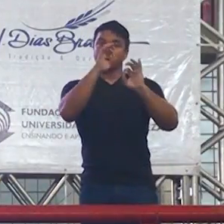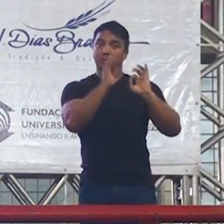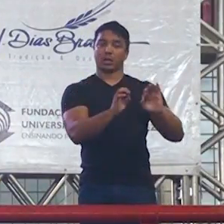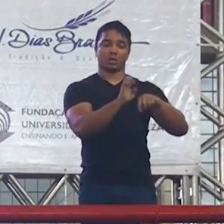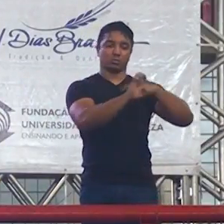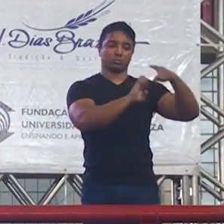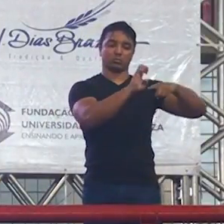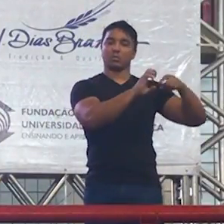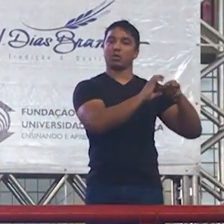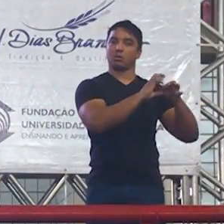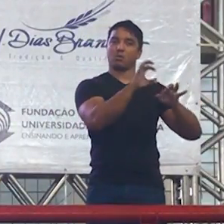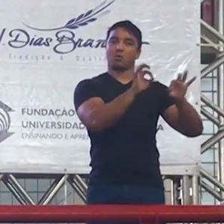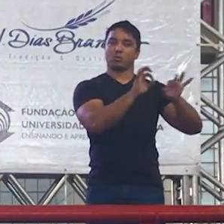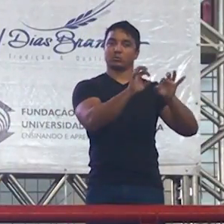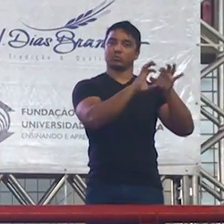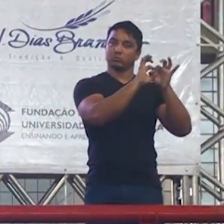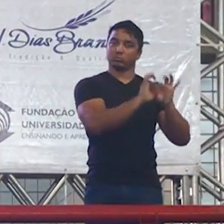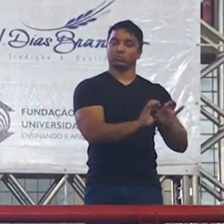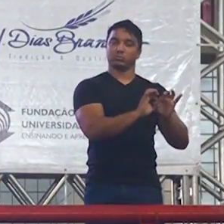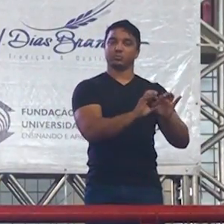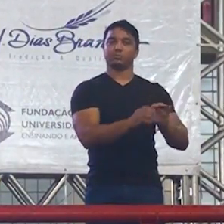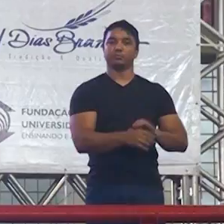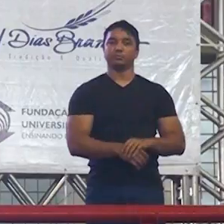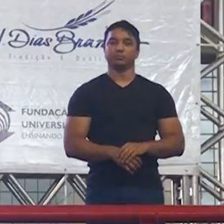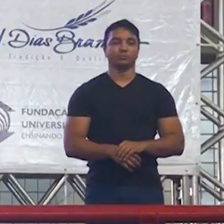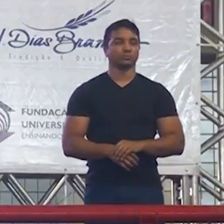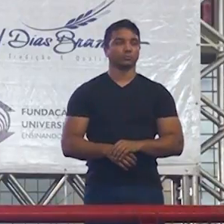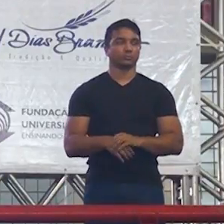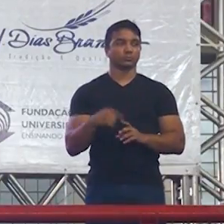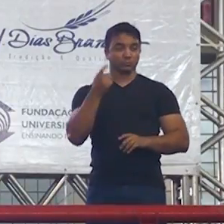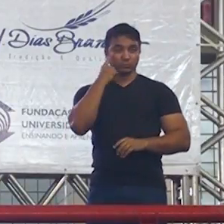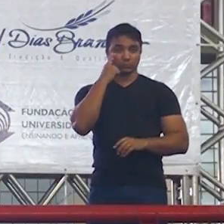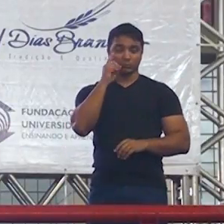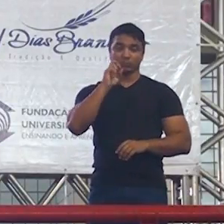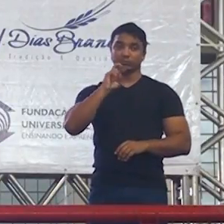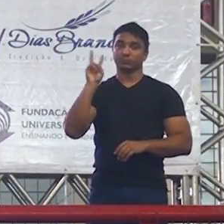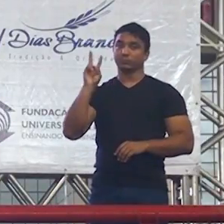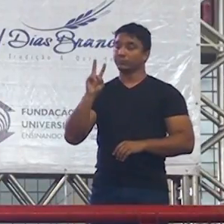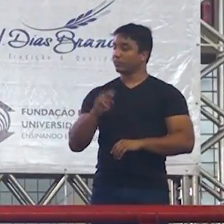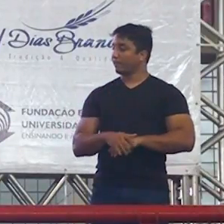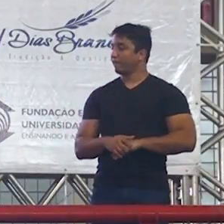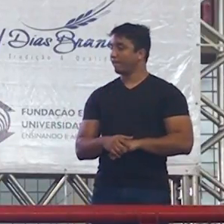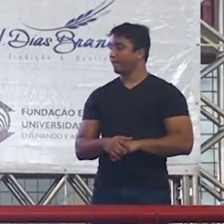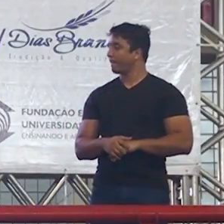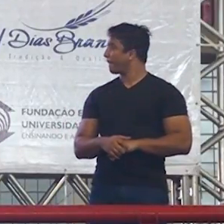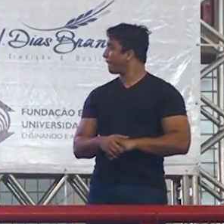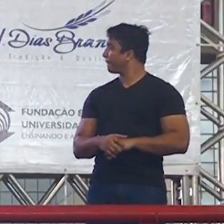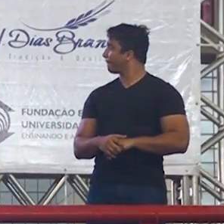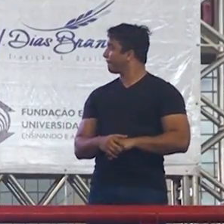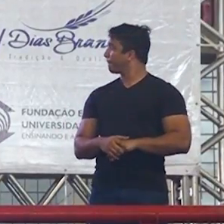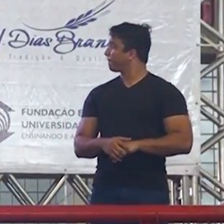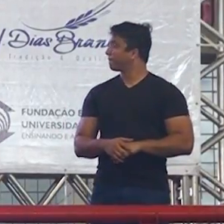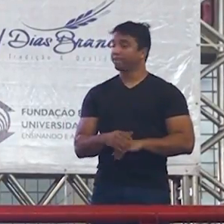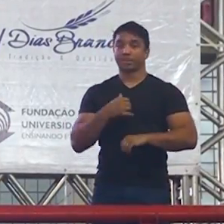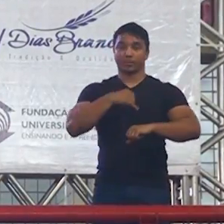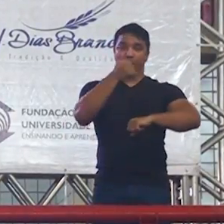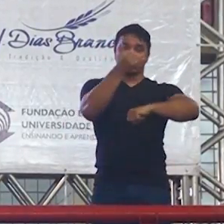movimentam organizadamente. Ok. Aí eu coloquei aqui, pessoal, um pedaço de um